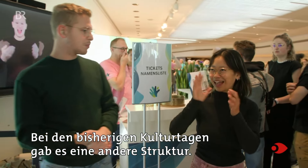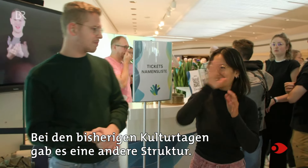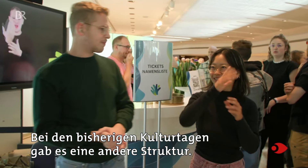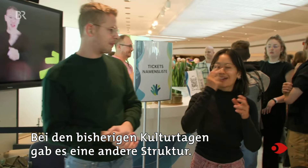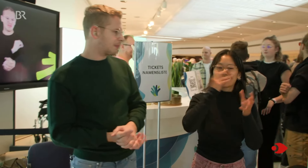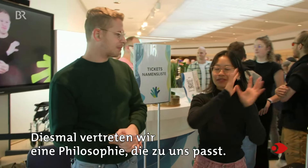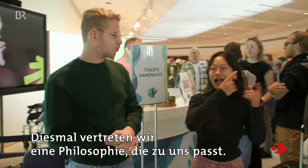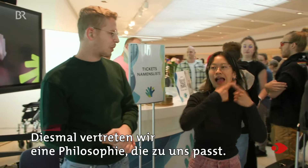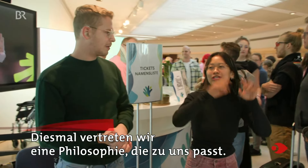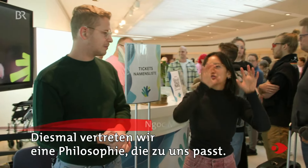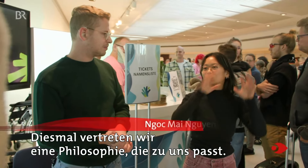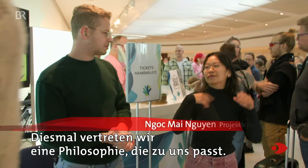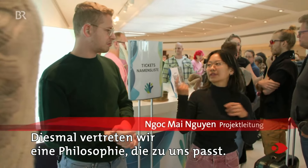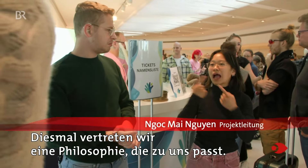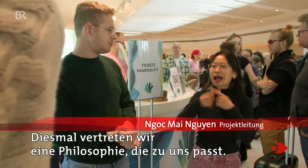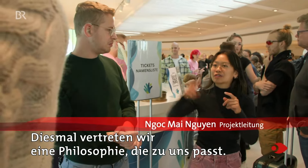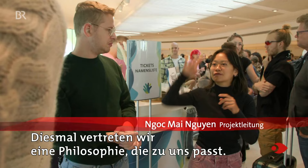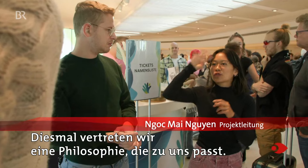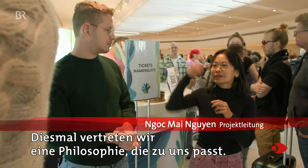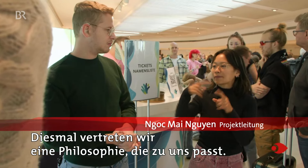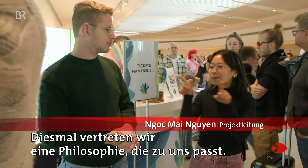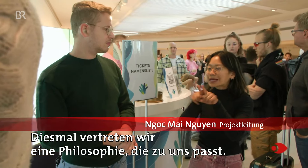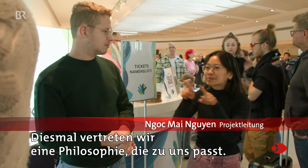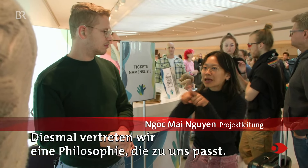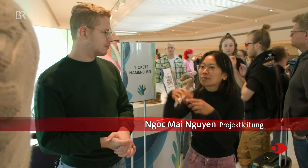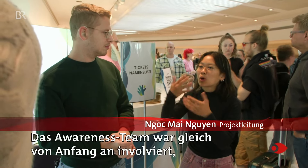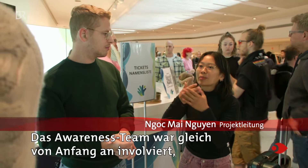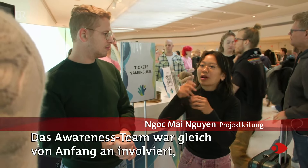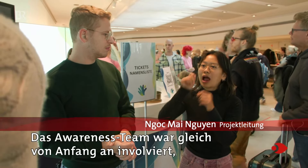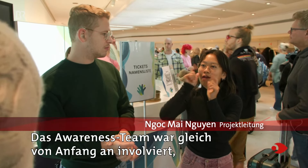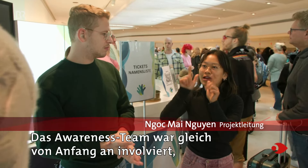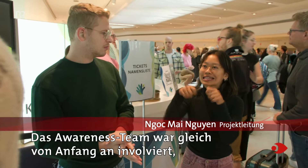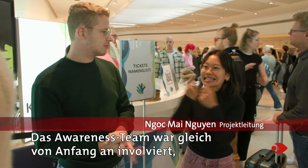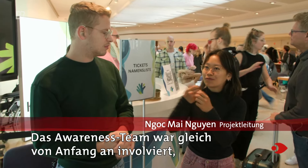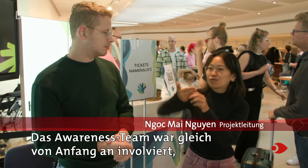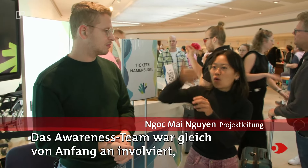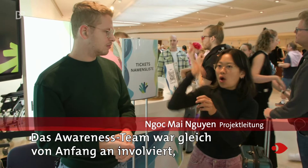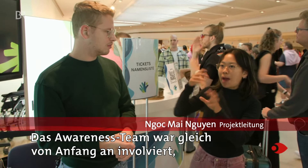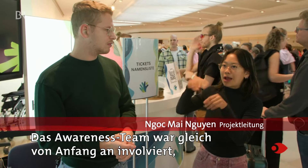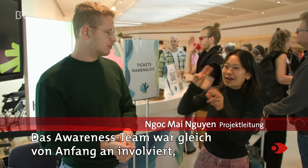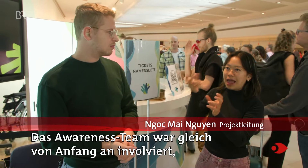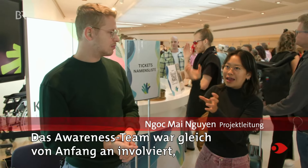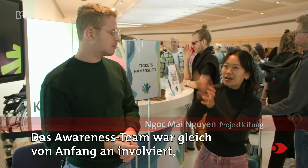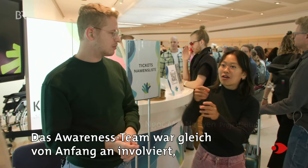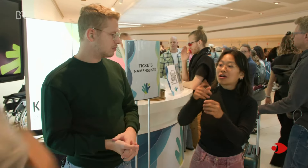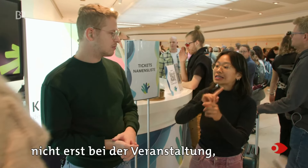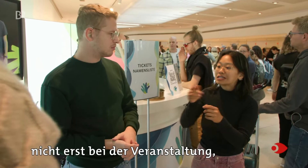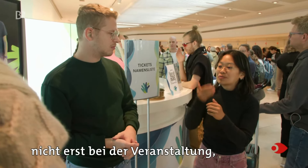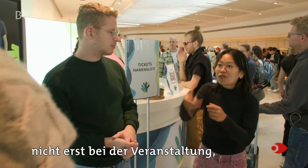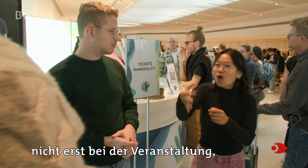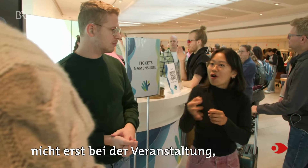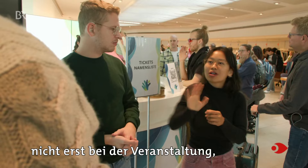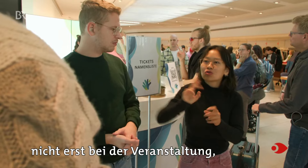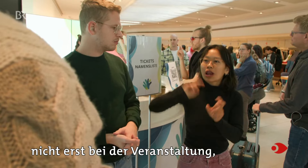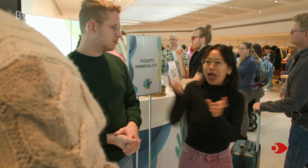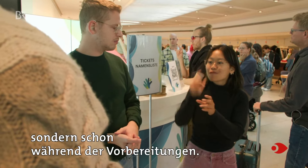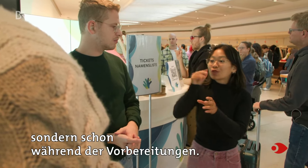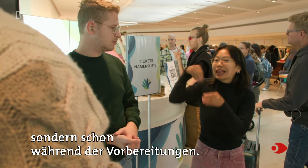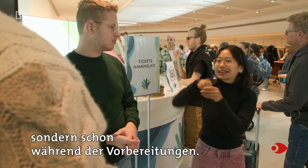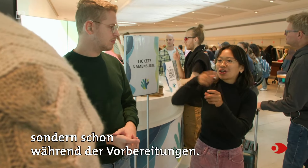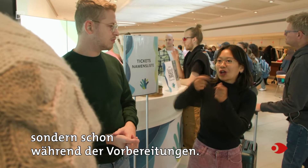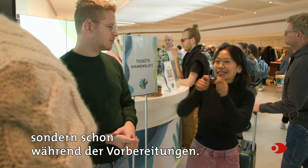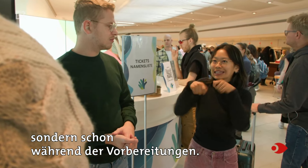andere Struktur. Diesmal vertreten wir eine Philosophie, die zu uns passt. Das Awareness-Team war gleich von Anfang an involviert, nicht erst bei der Veranstaltung, sondern